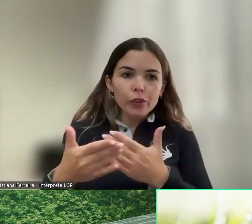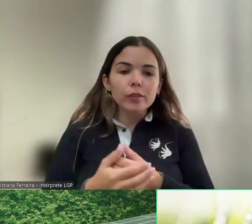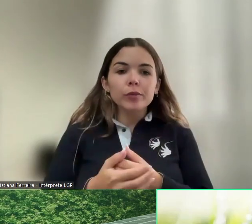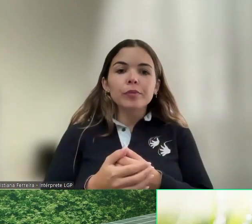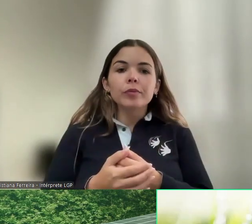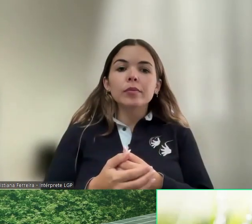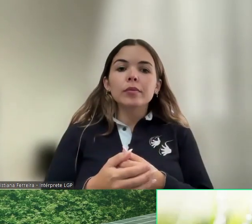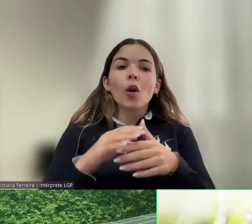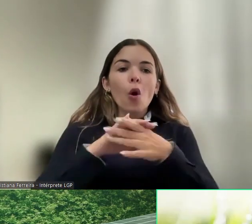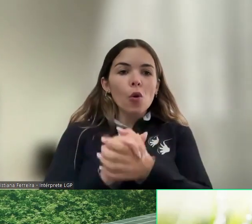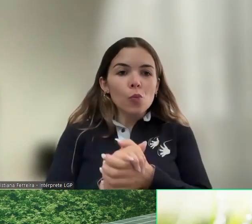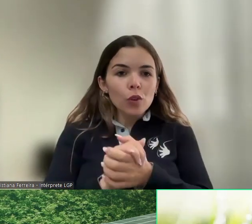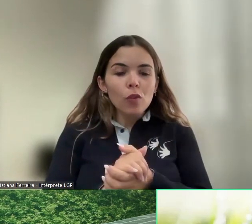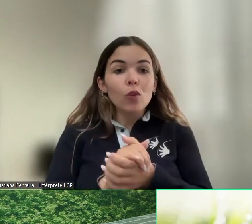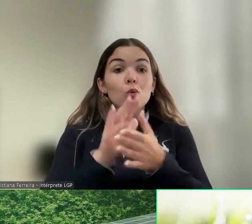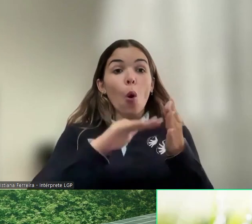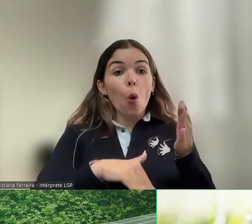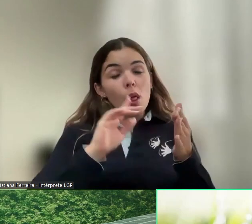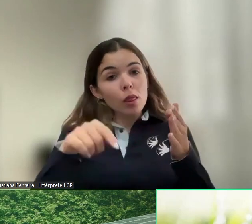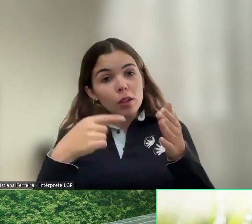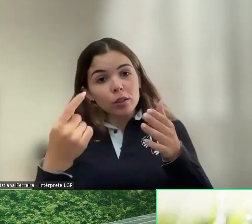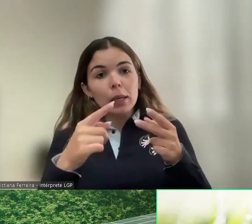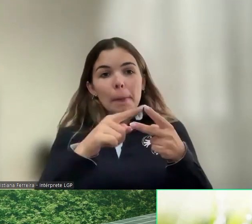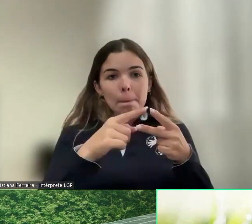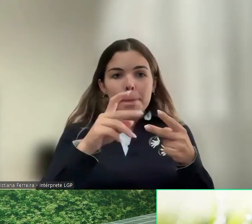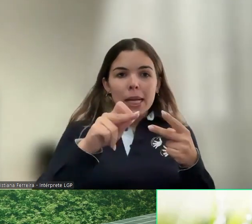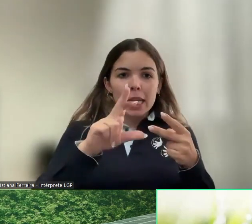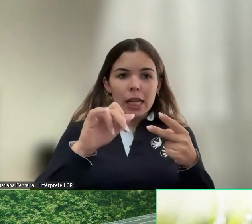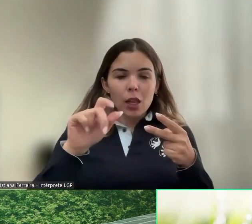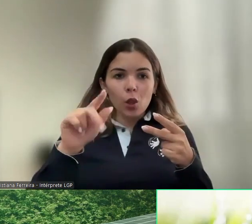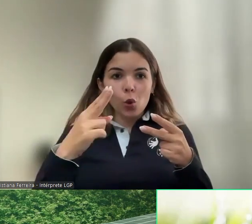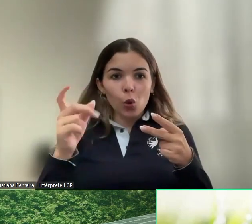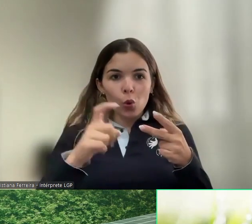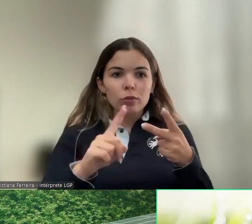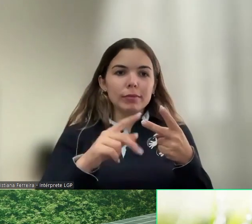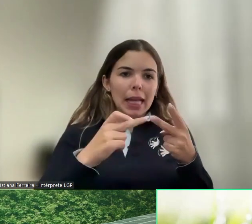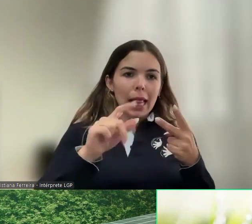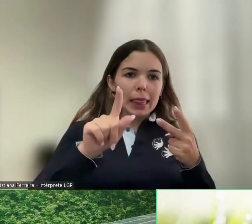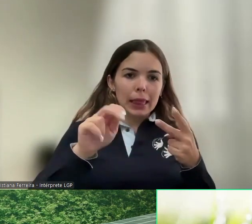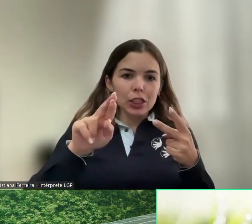colegas de painel, Maria da Luz e o Alexandre, e